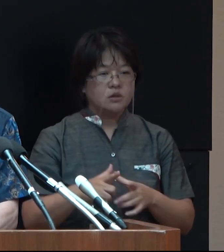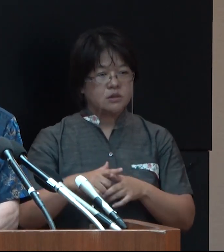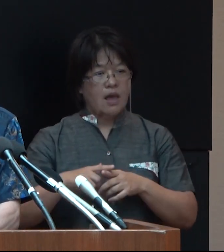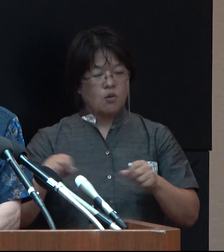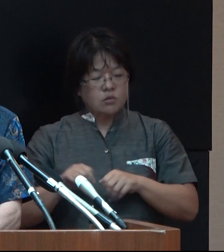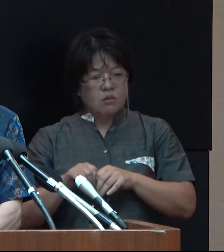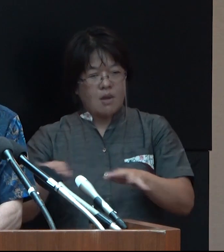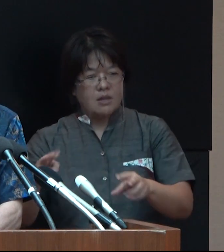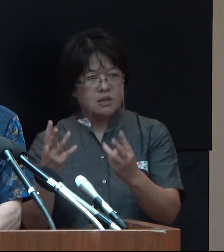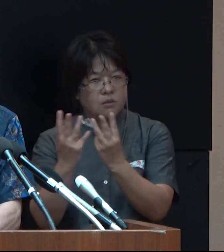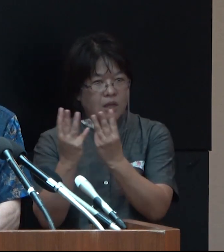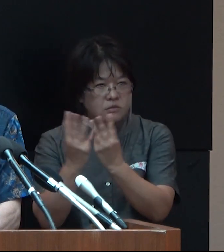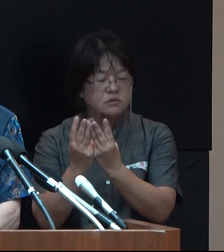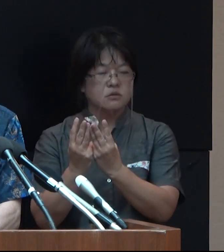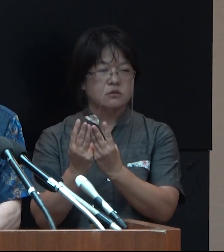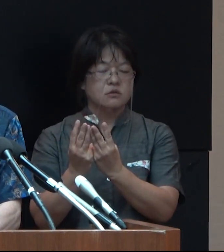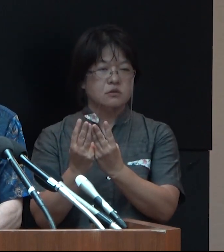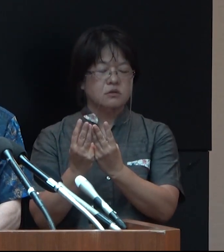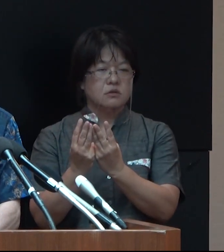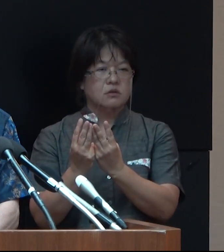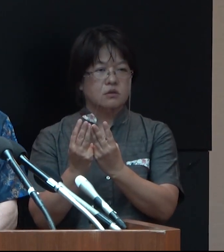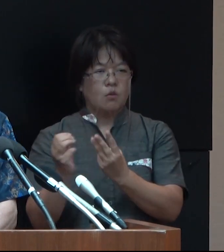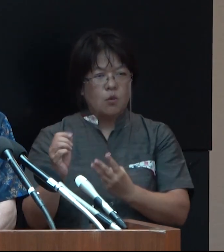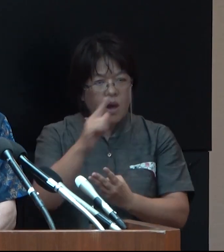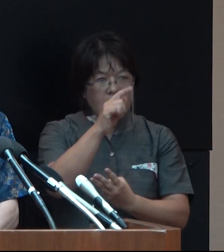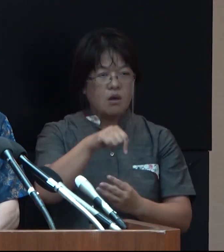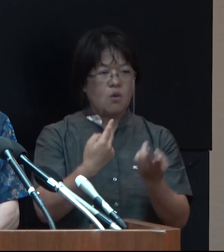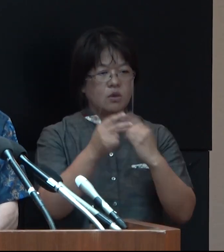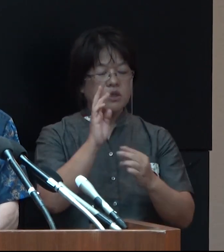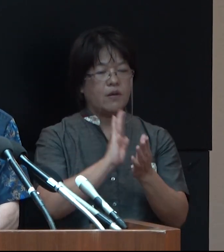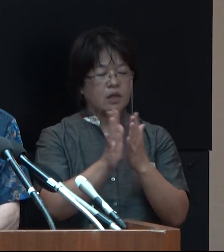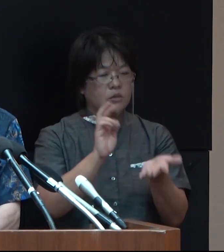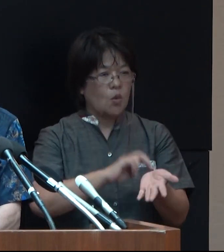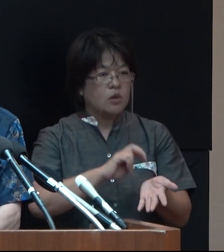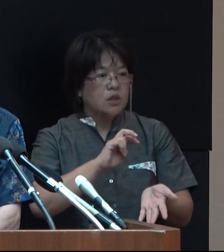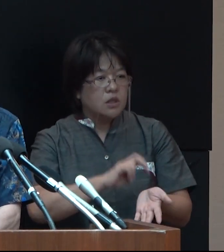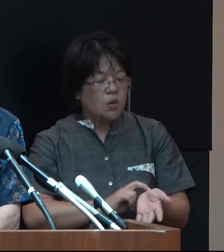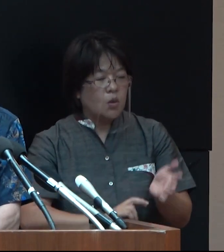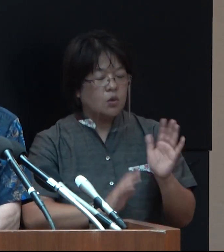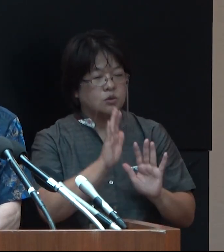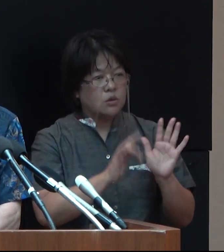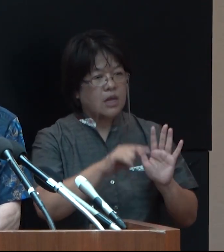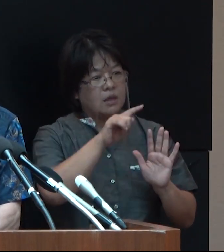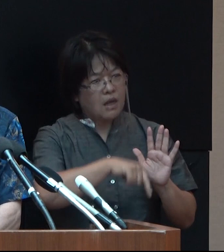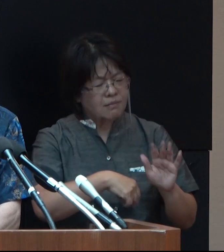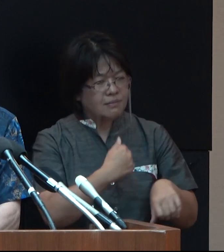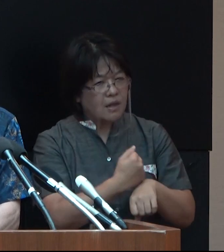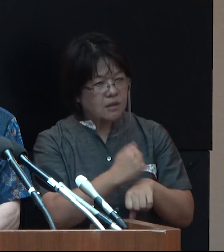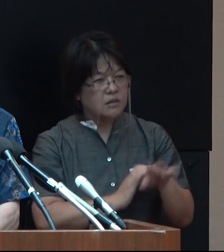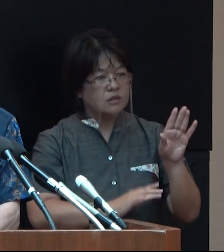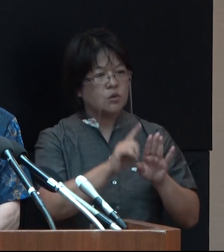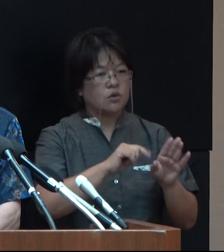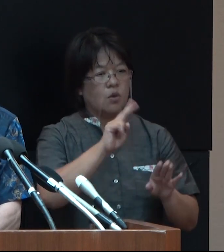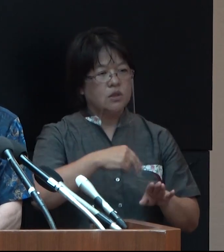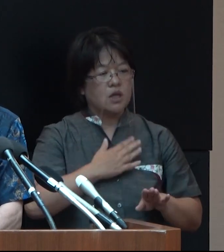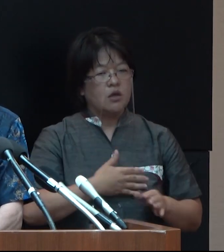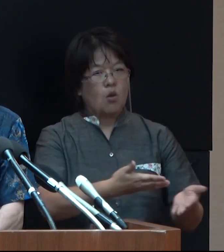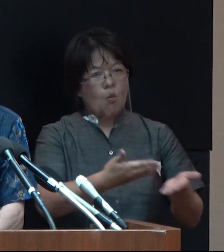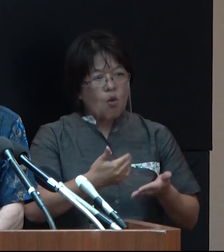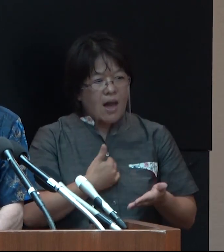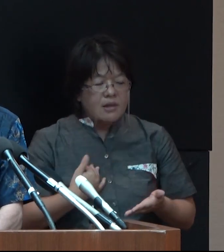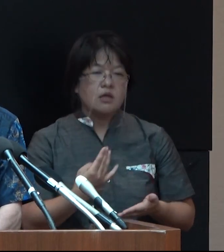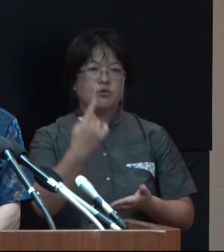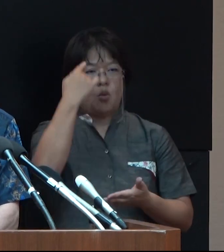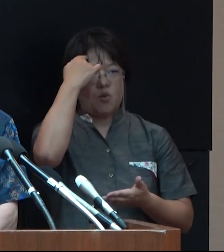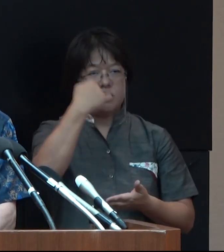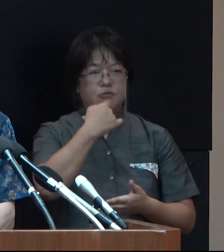感染の拡大、沖縄県における医療体制の逼迫した状況などは十分ご理解をいただいているものと思